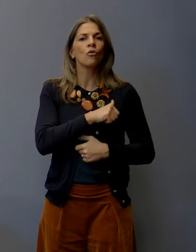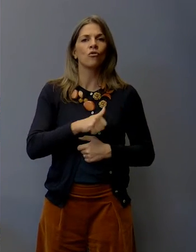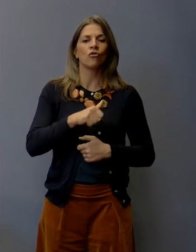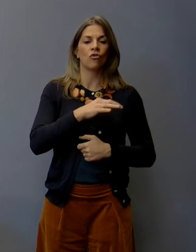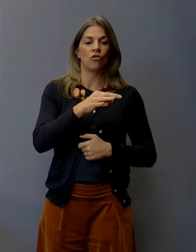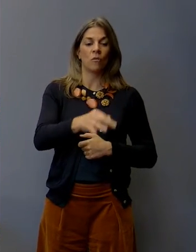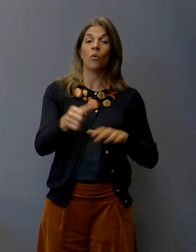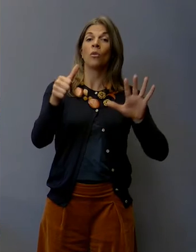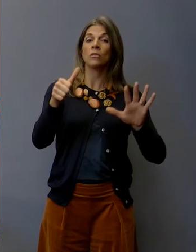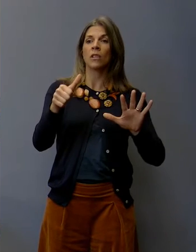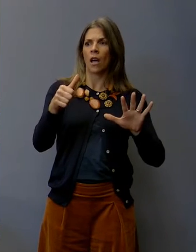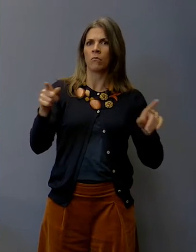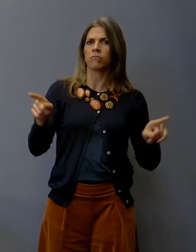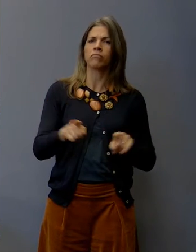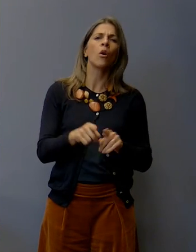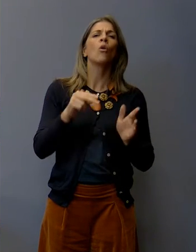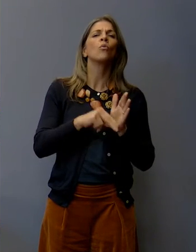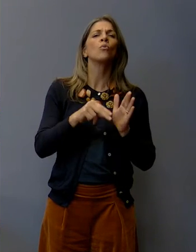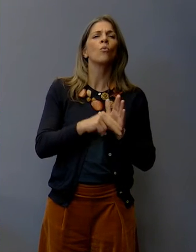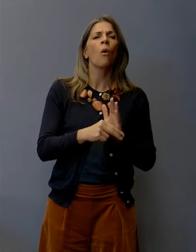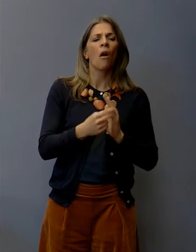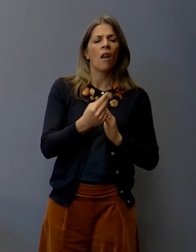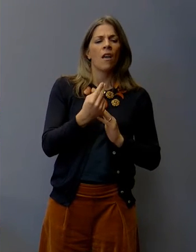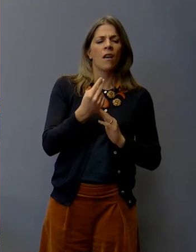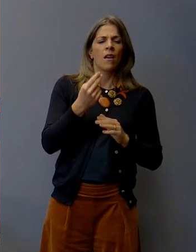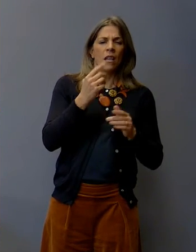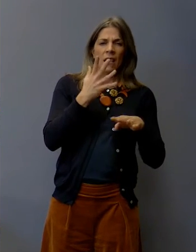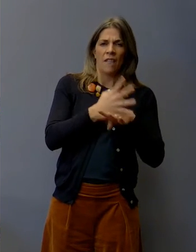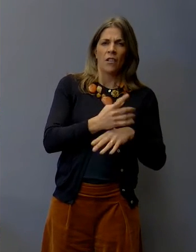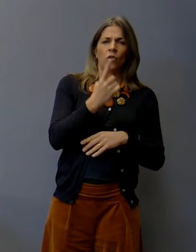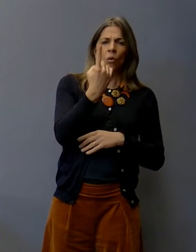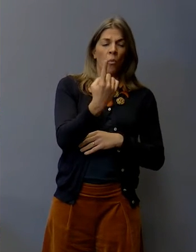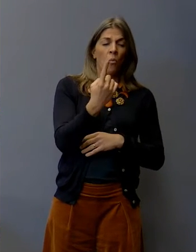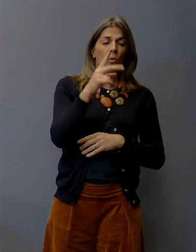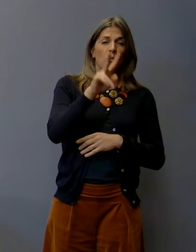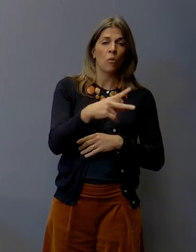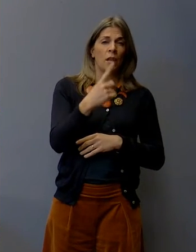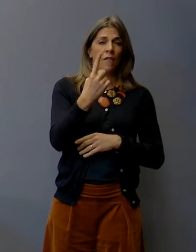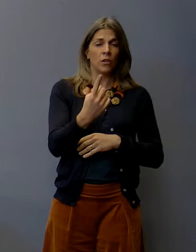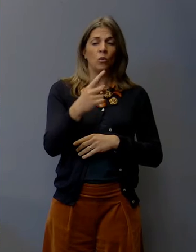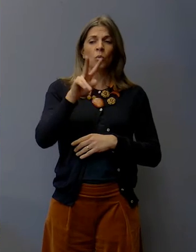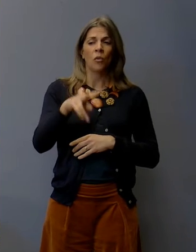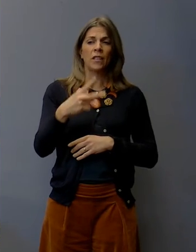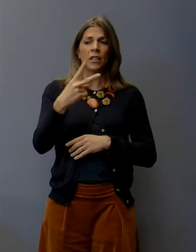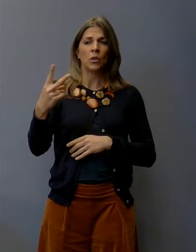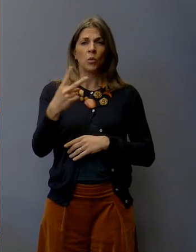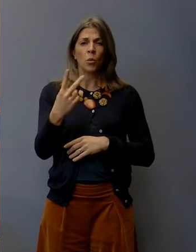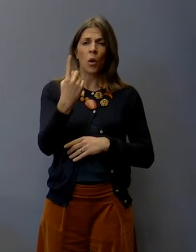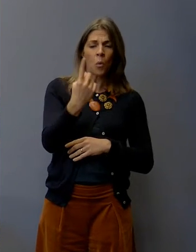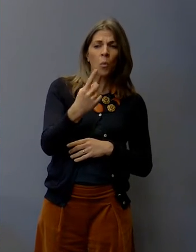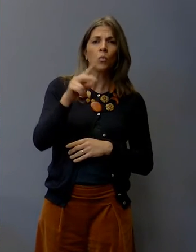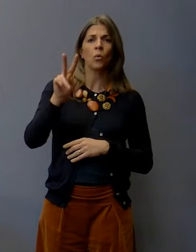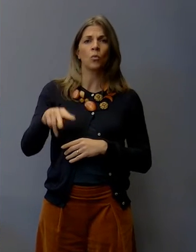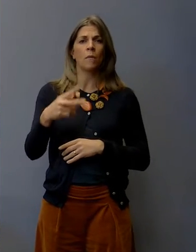scuole una nel 2021 una nel 2020 20 nel 2023 gli interventi puntuali 0 nel 2021